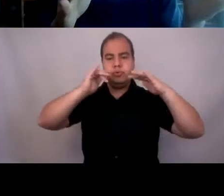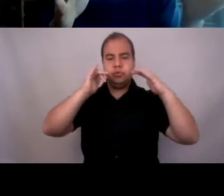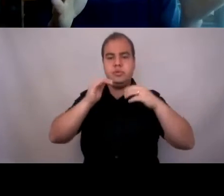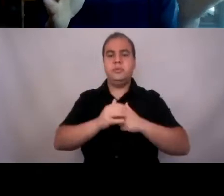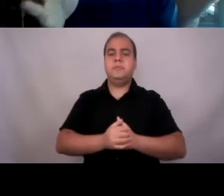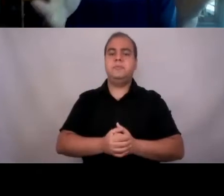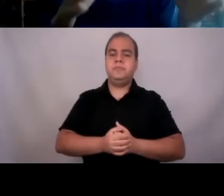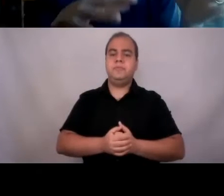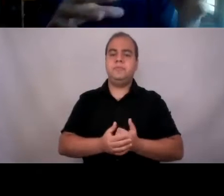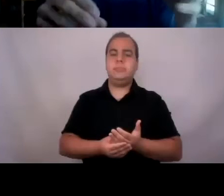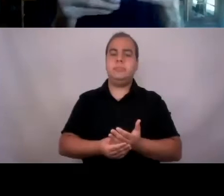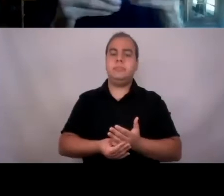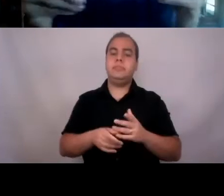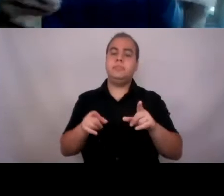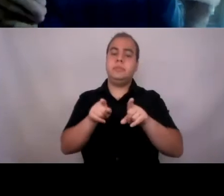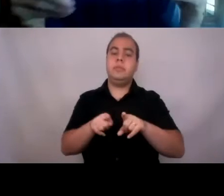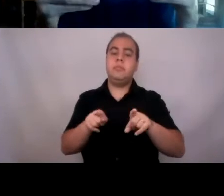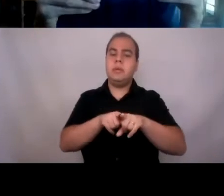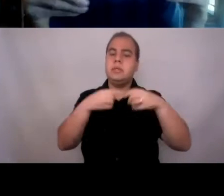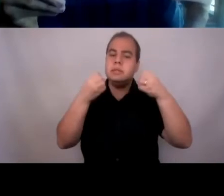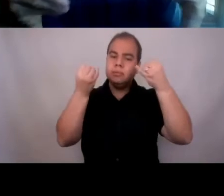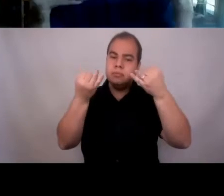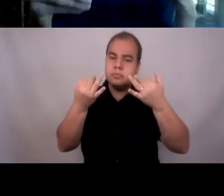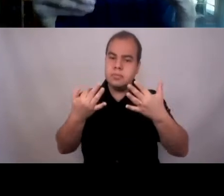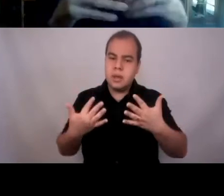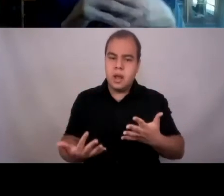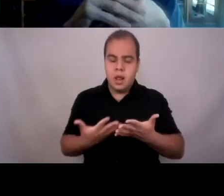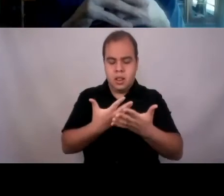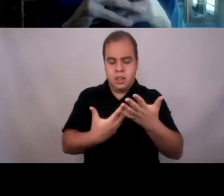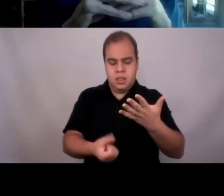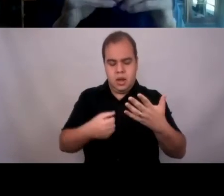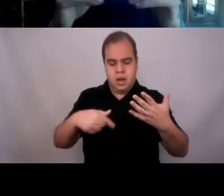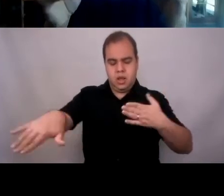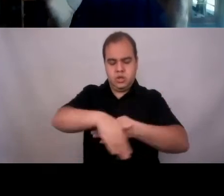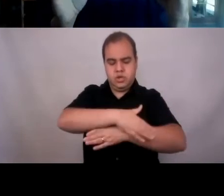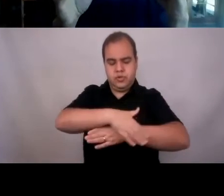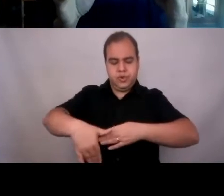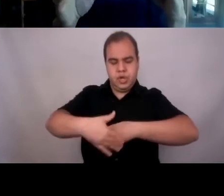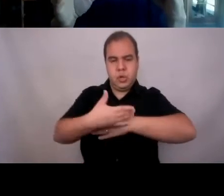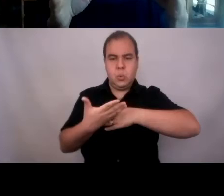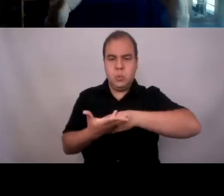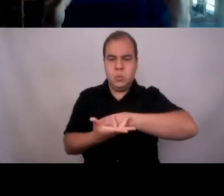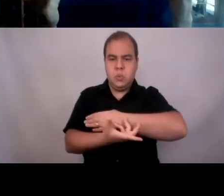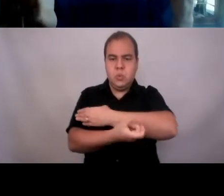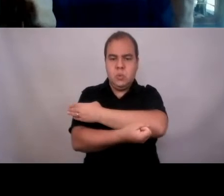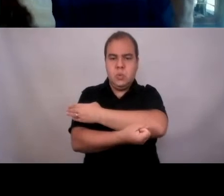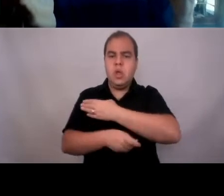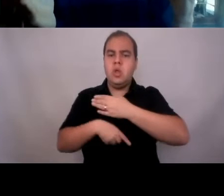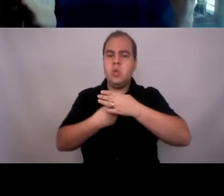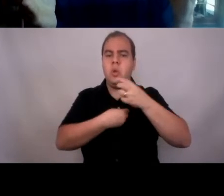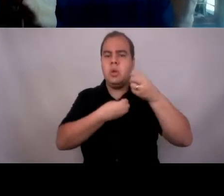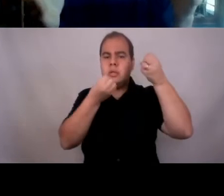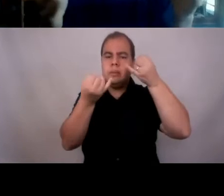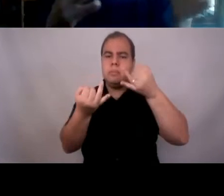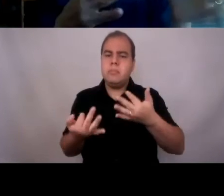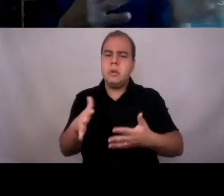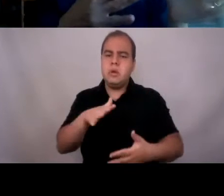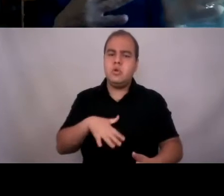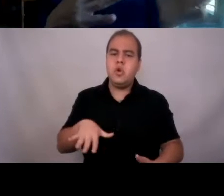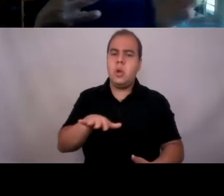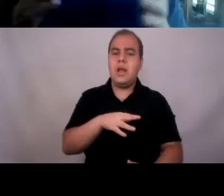falando de drenagem, de microdrenagem, né, dessa drenagem nas vias das ruas, a gente fala geralmente de 25